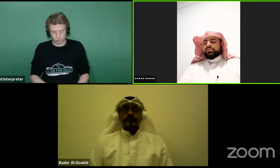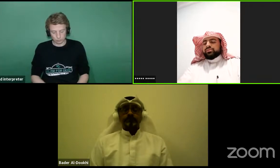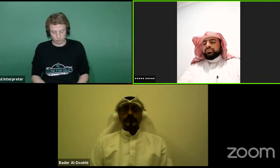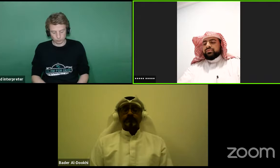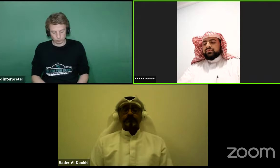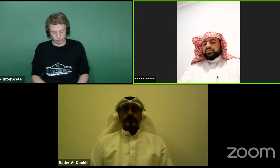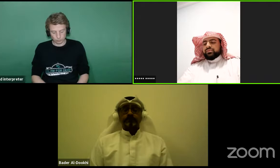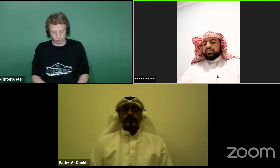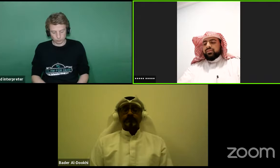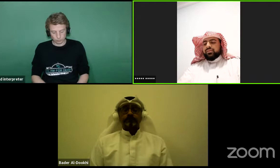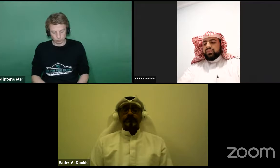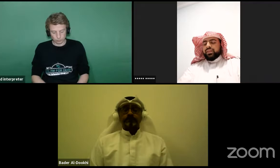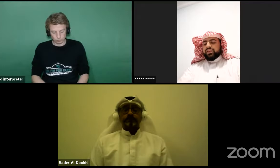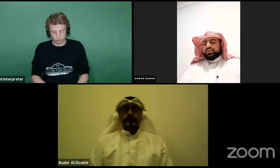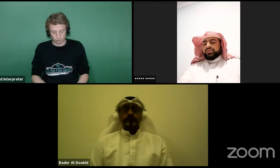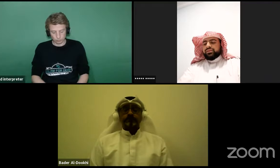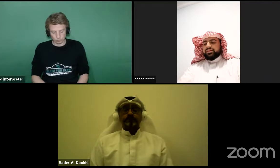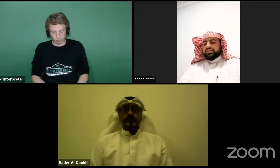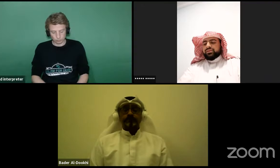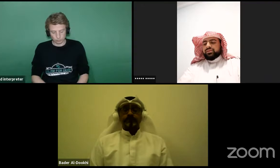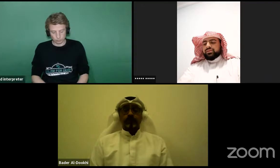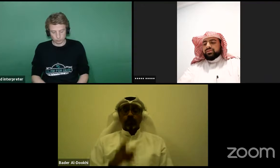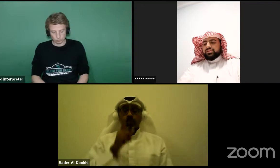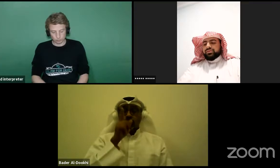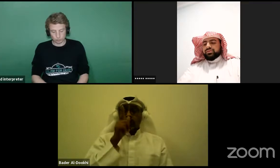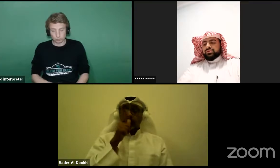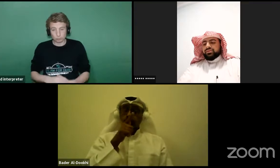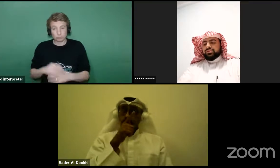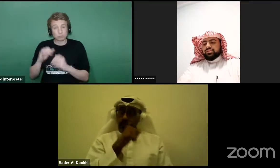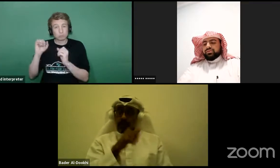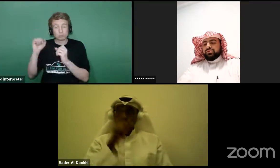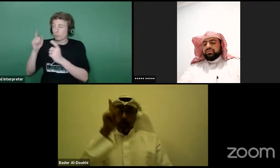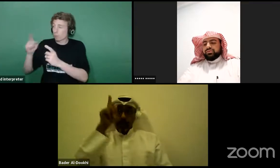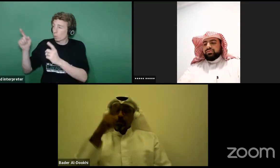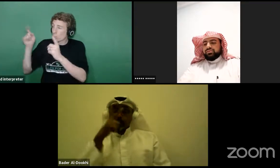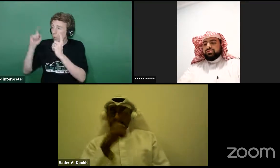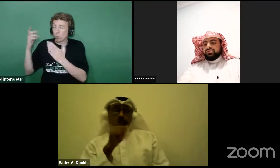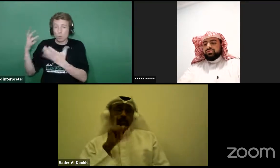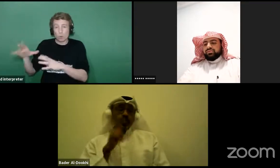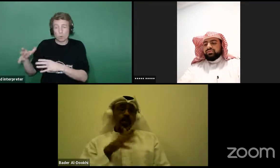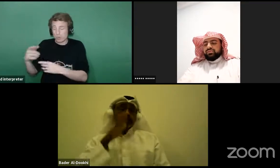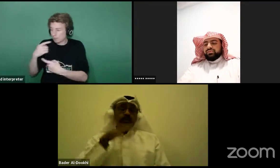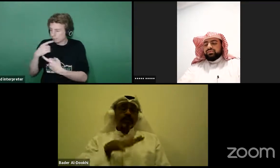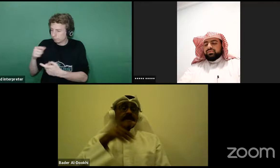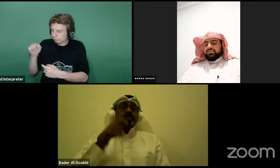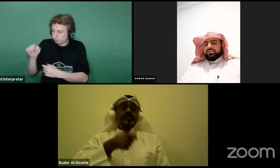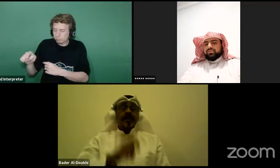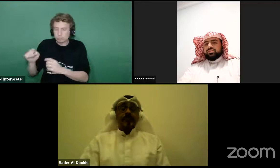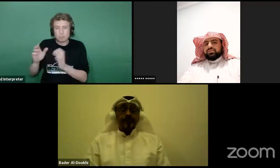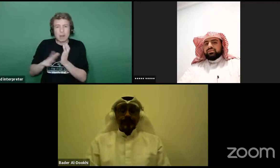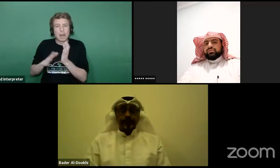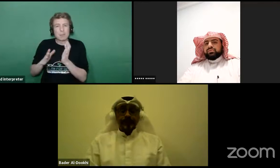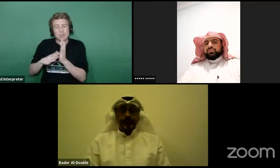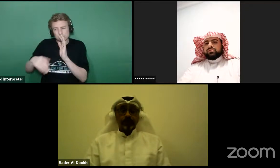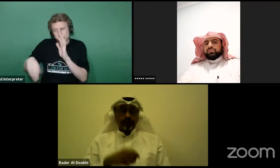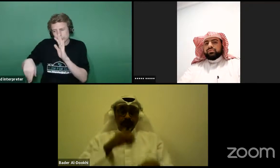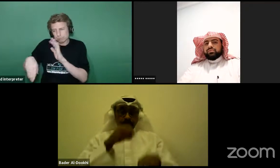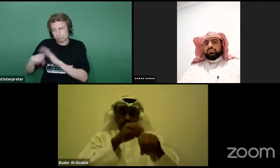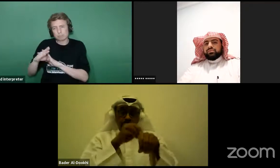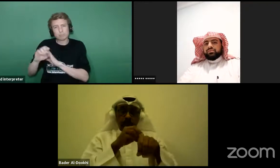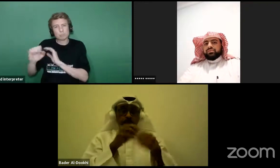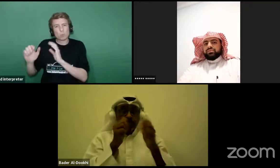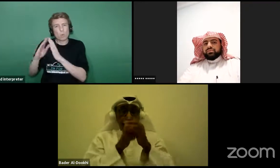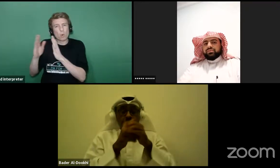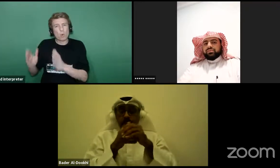لكارهون. As your Lord caused you, O Muhammad, peace and blessings be upon him, to go out from your home with the